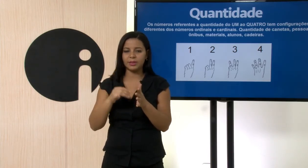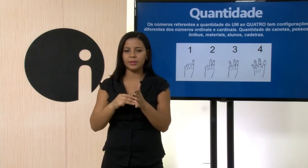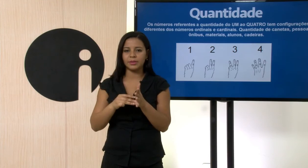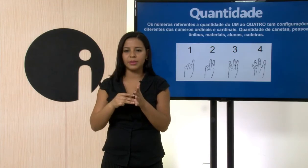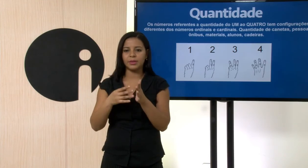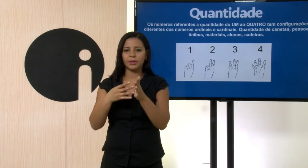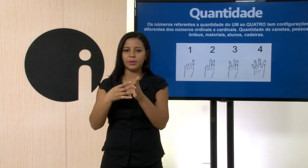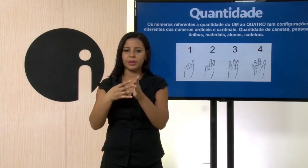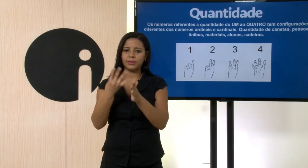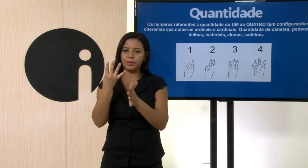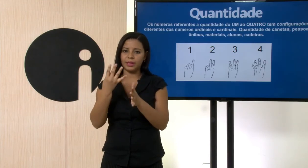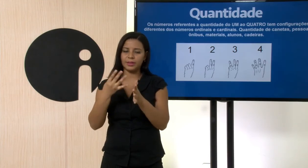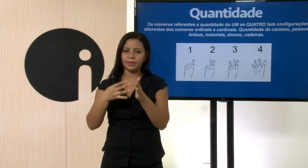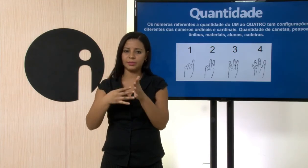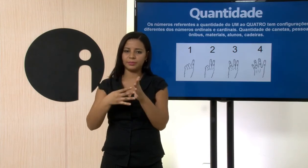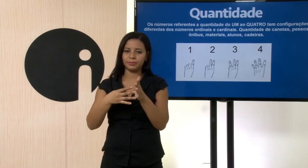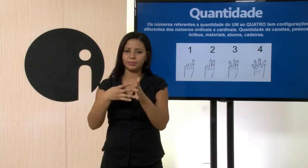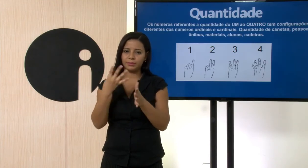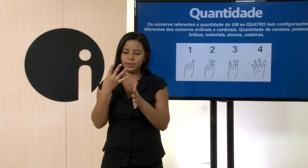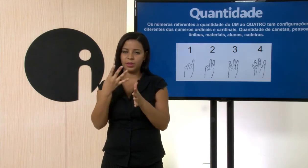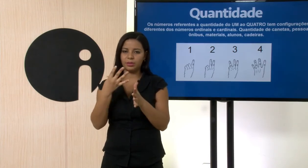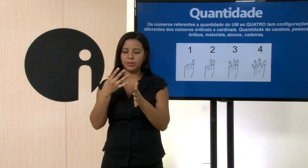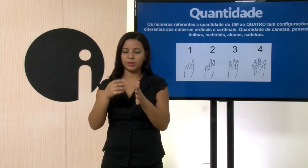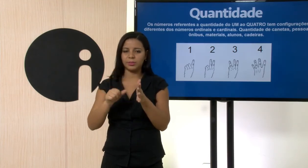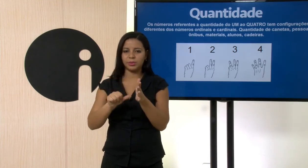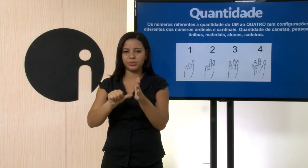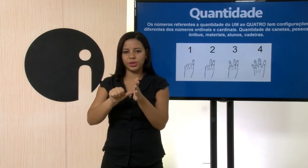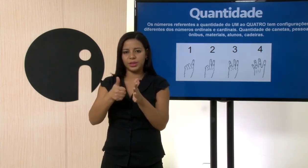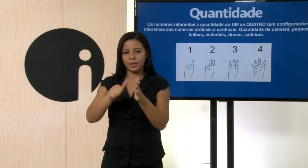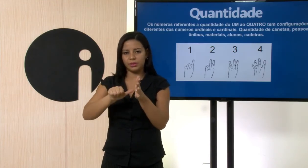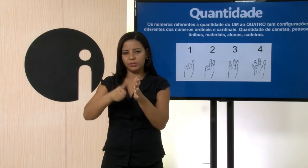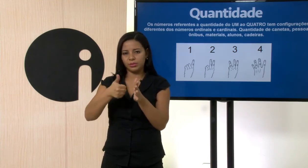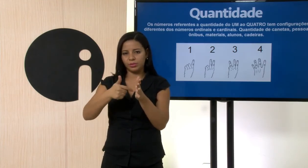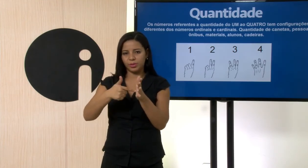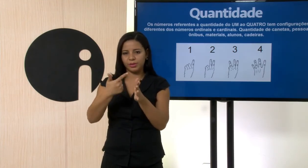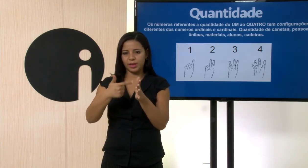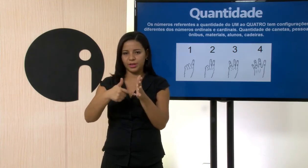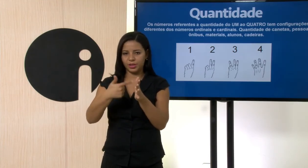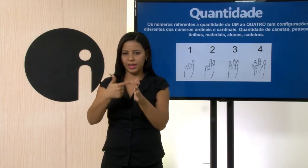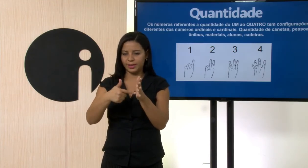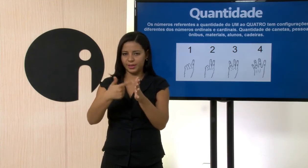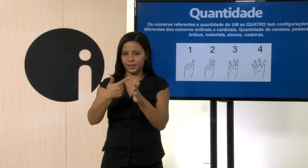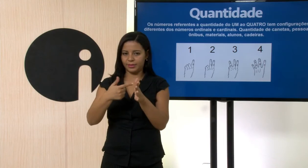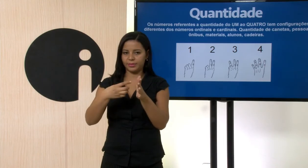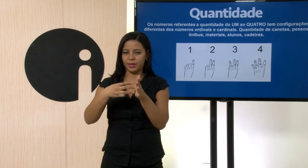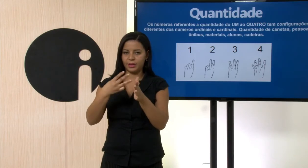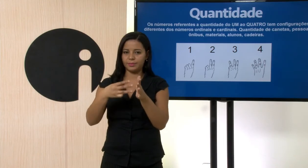vez, quarta vez. Então, nós estamos utilizando os números cardinais aqui, ok?